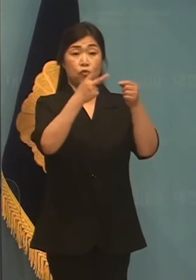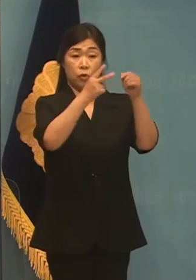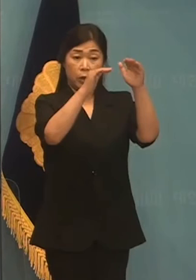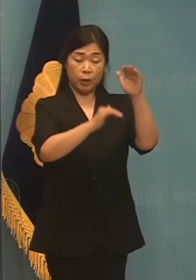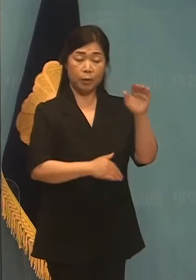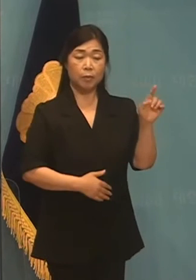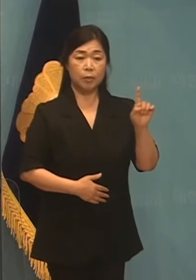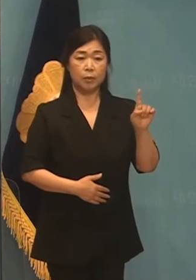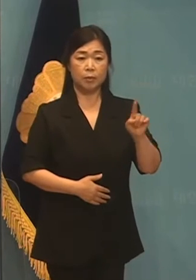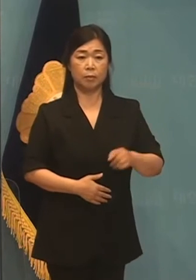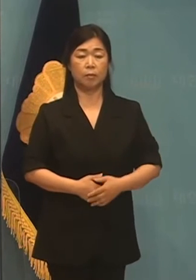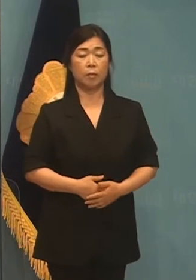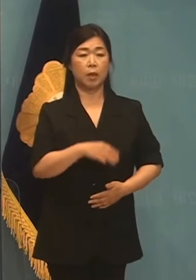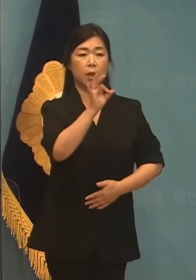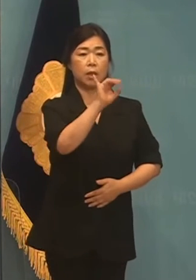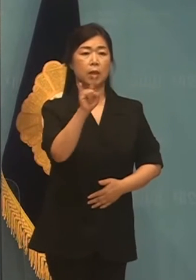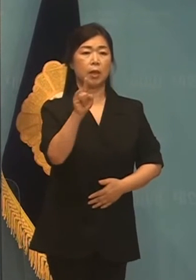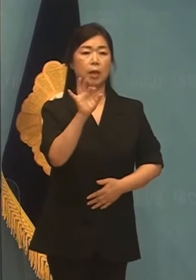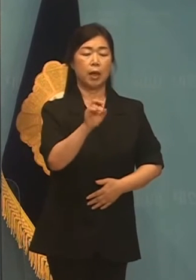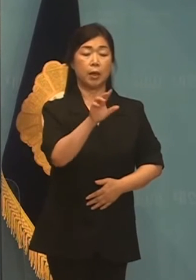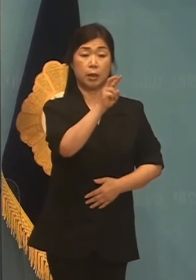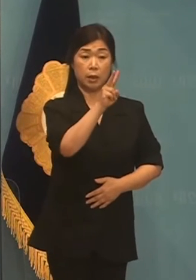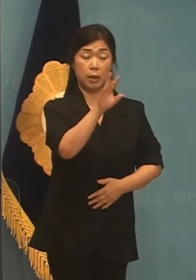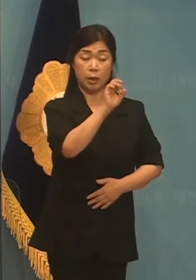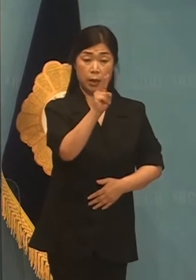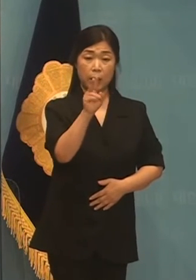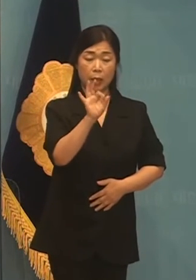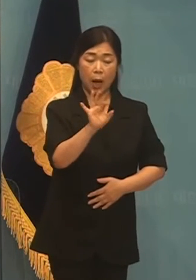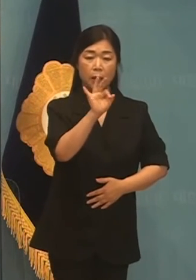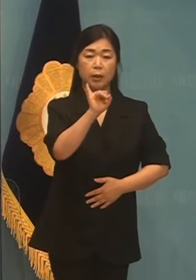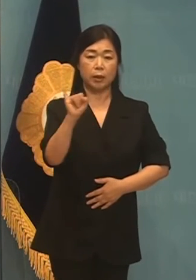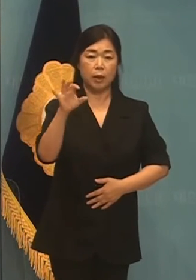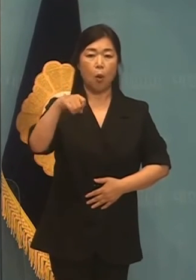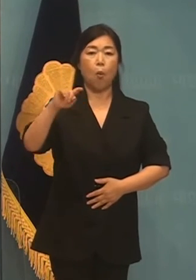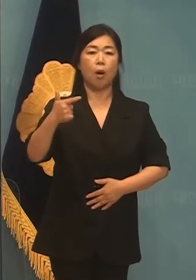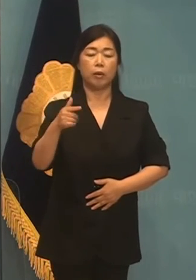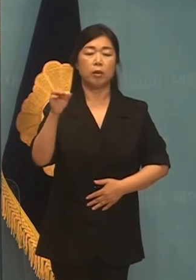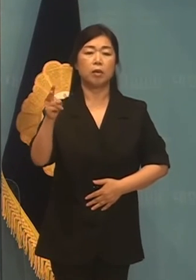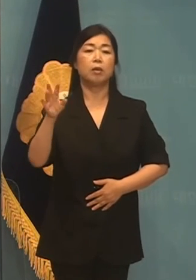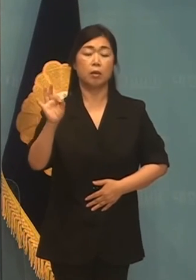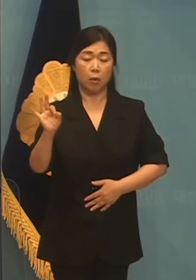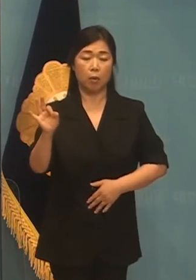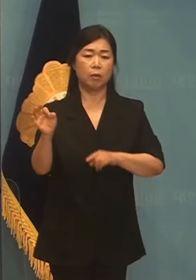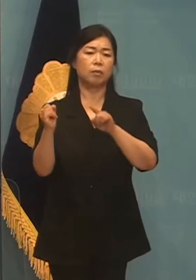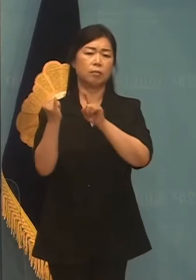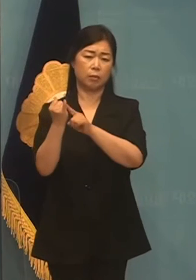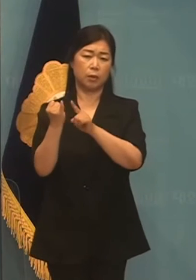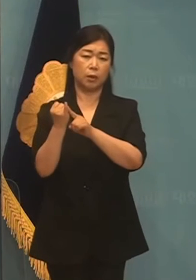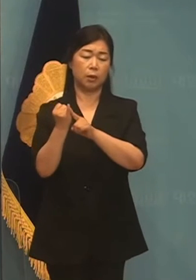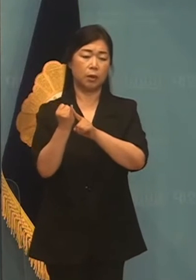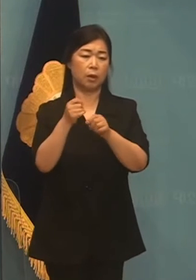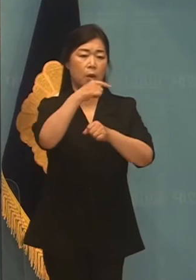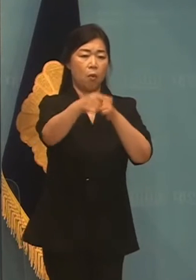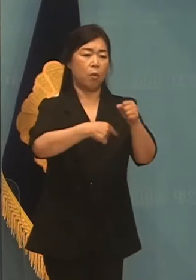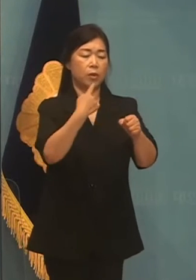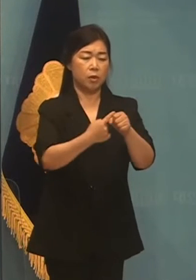둘째는 양희 원영 의원입니다. 탈원전의 시나리오 작가입니다.